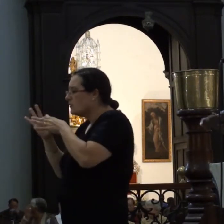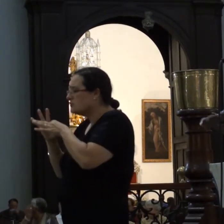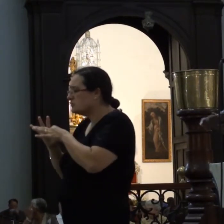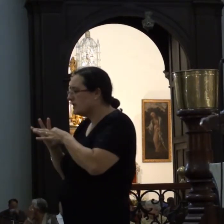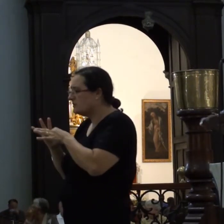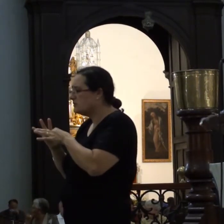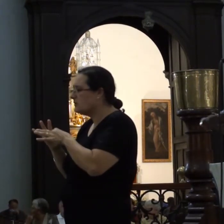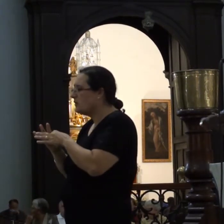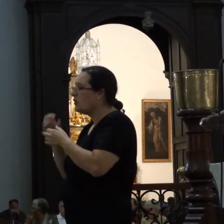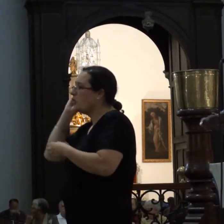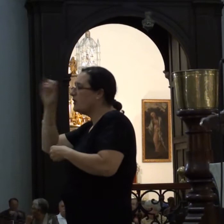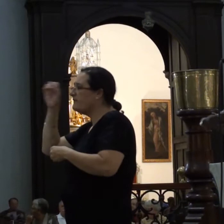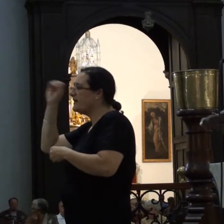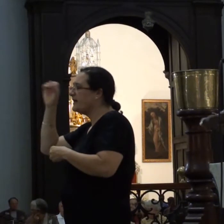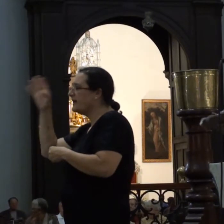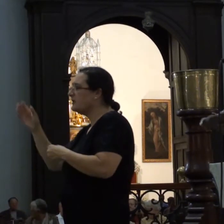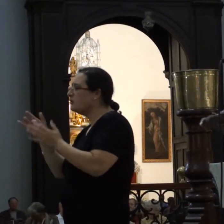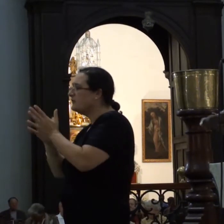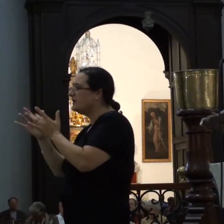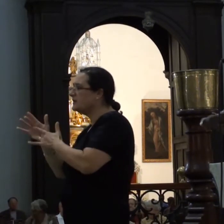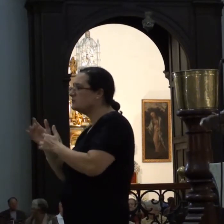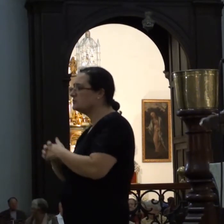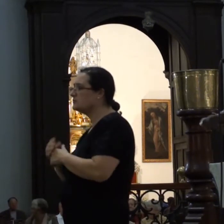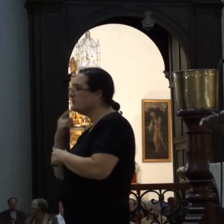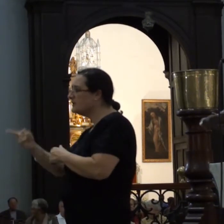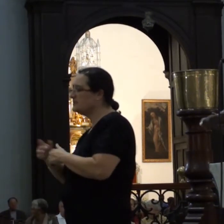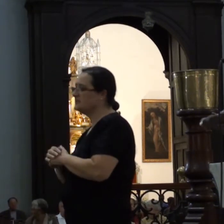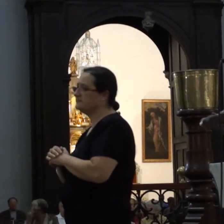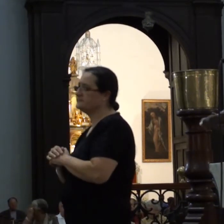con lo que el evangelio humanizador de Jesús